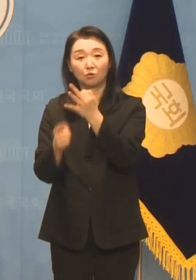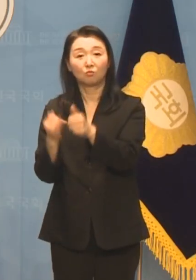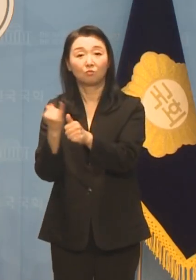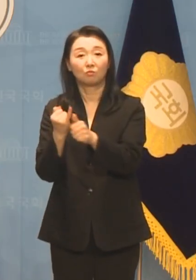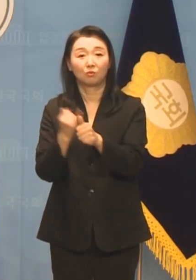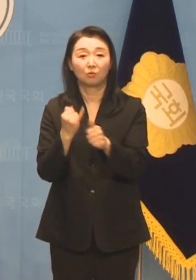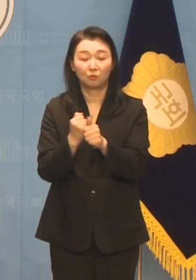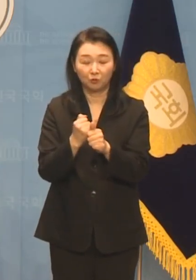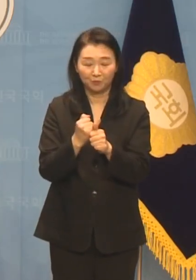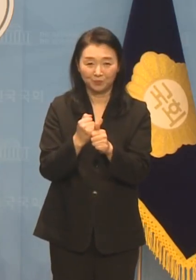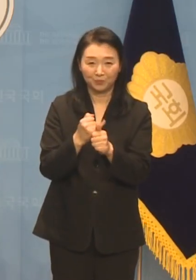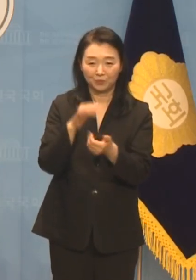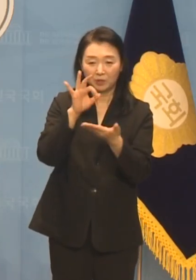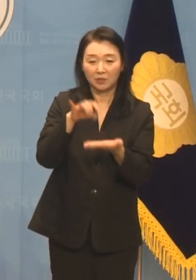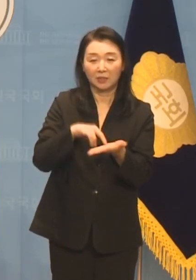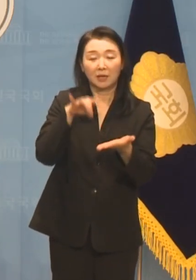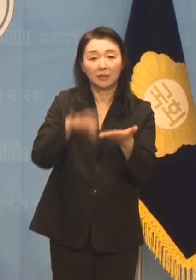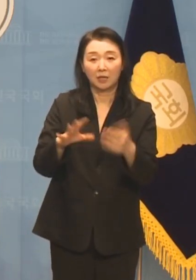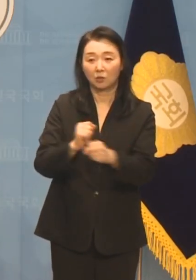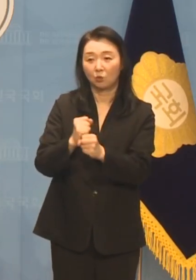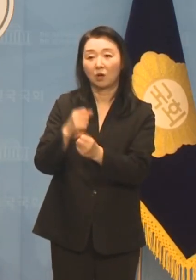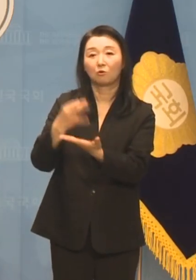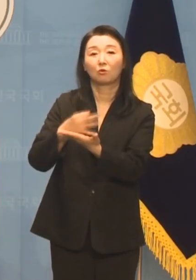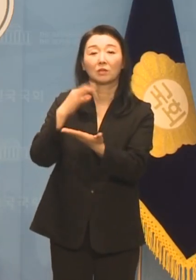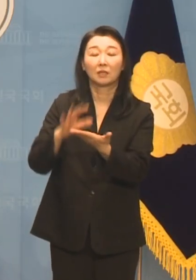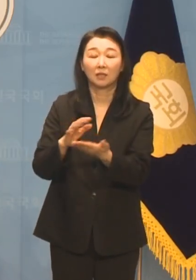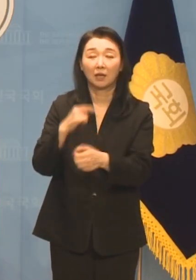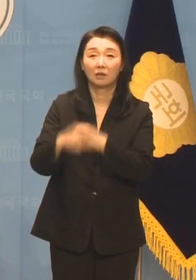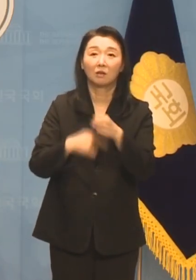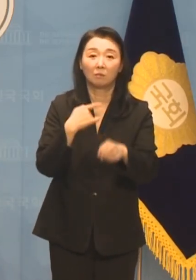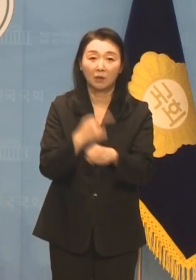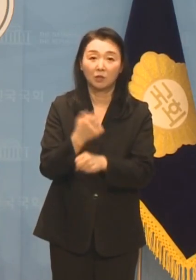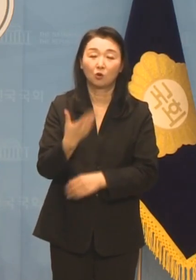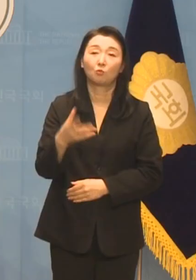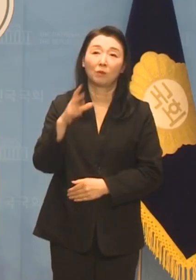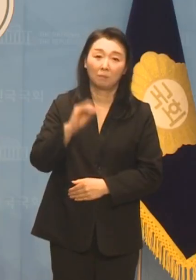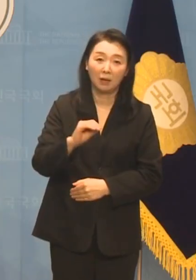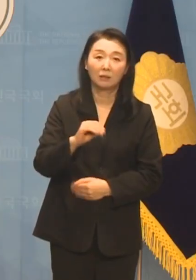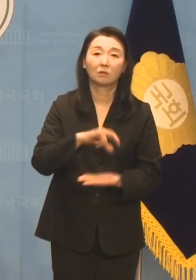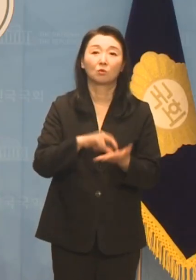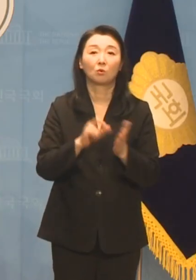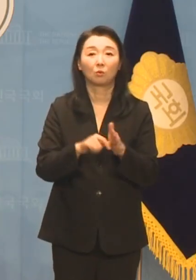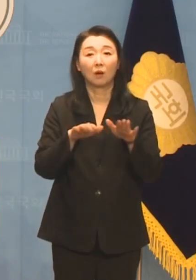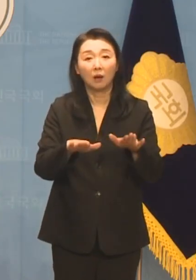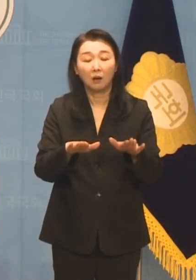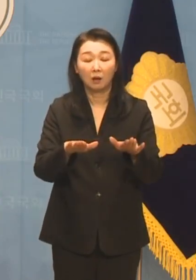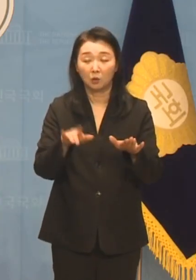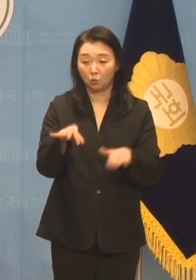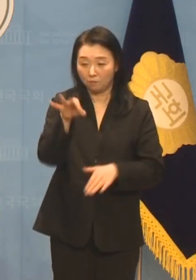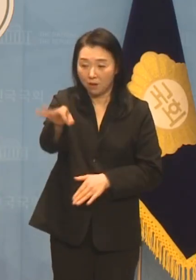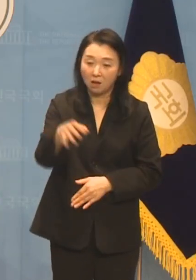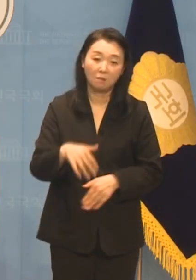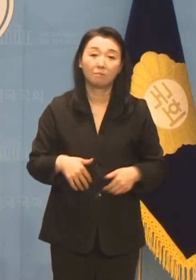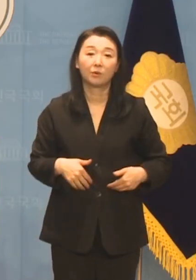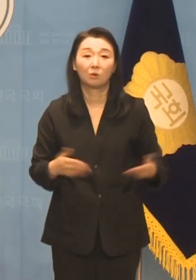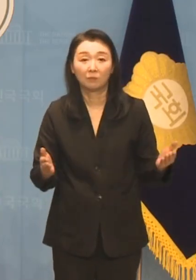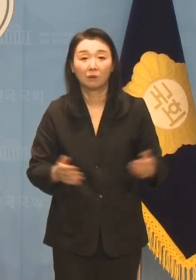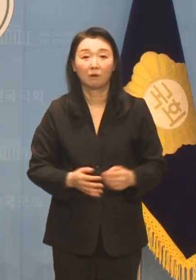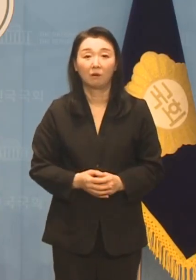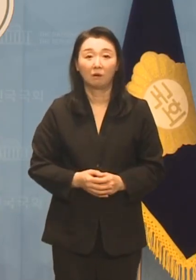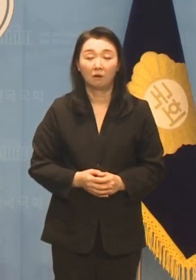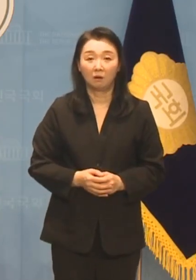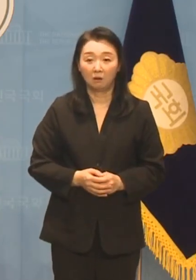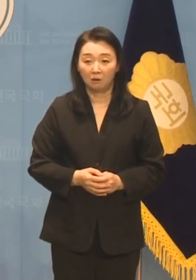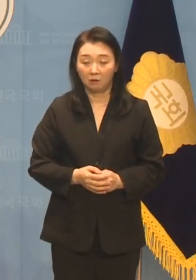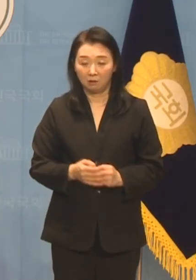종부세는 연간 약 900만 원 정도인데 이 돈을 한 푼도 내지 않아도 됩니다. 위헌적이고 위법한 계엄